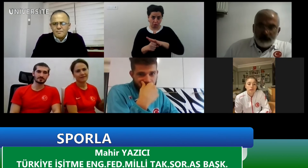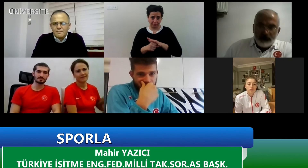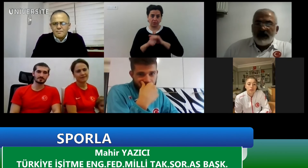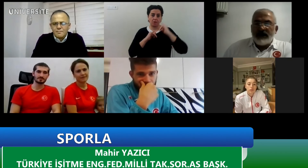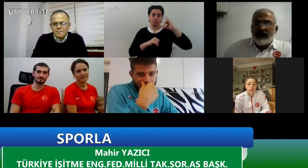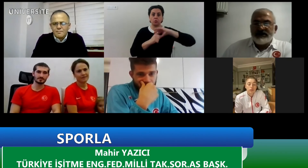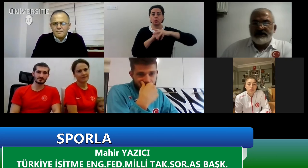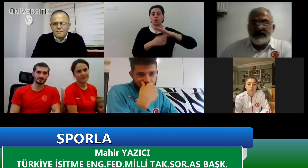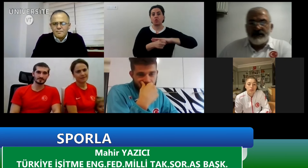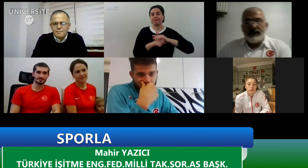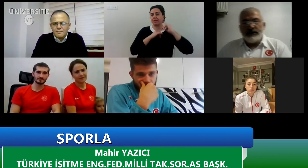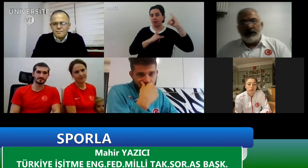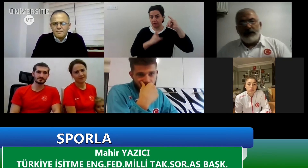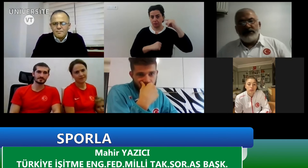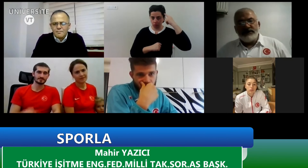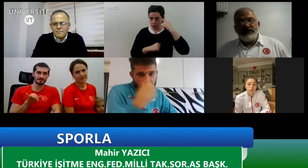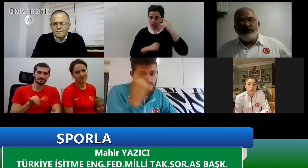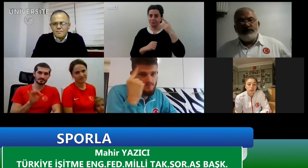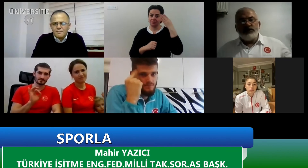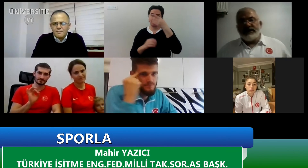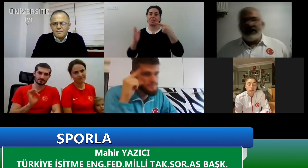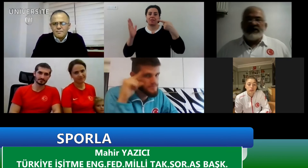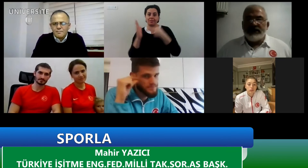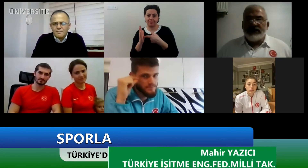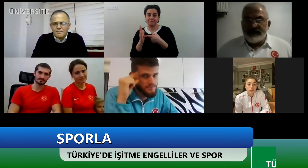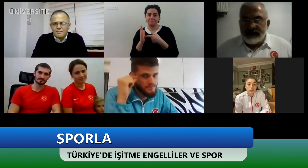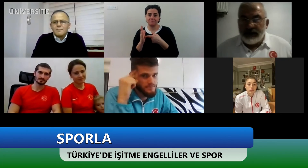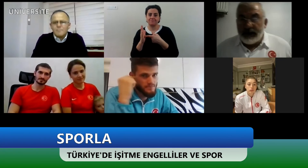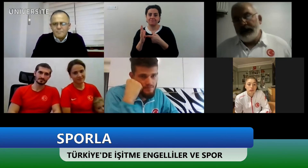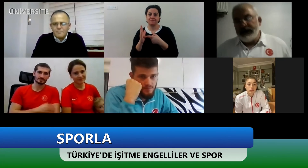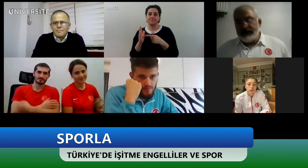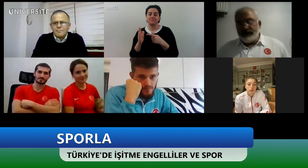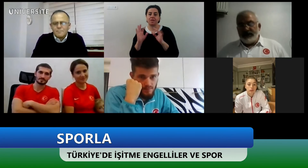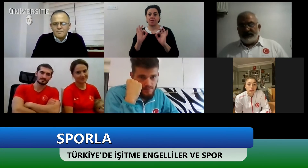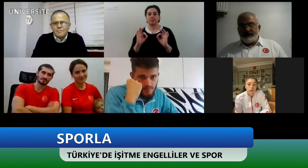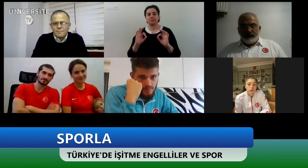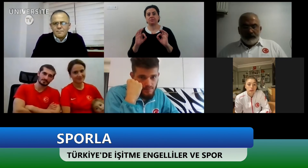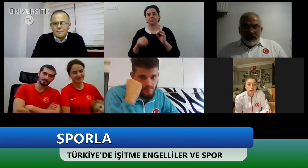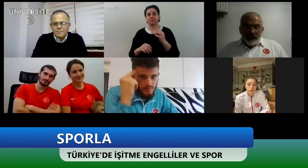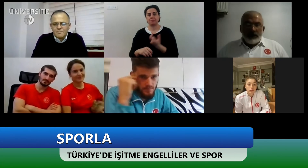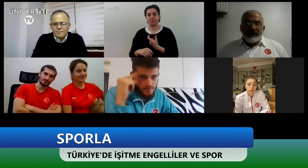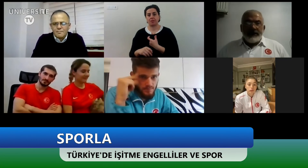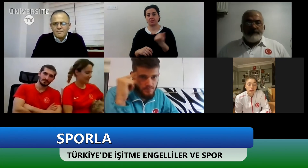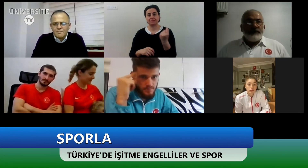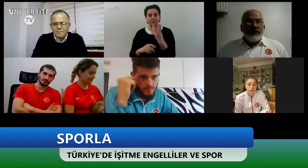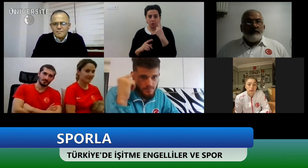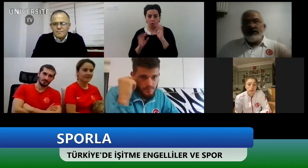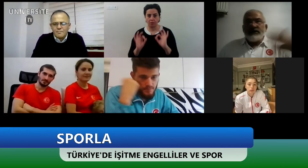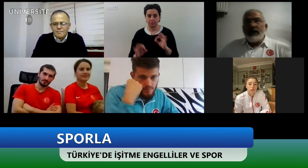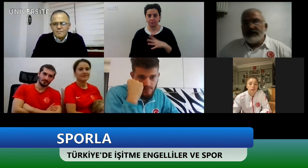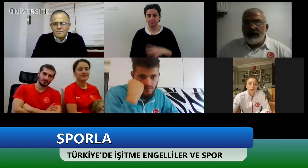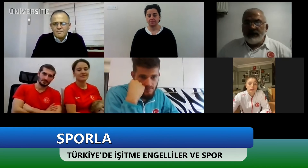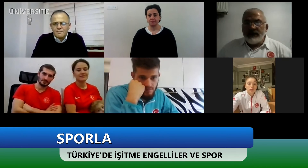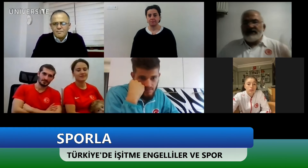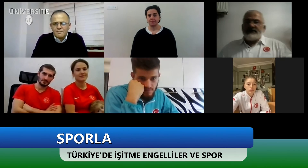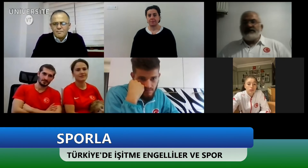Olimpiyatlar açısından amacımız bir önceki derecelerimizi egale edebilmek. Burada biz